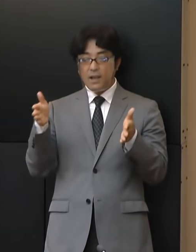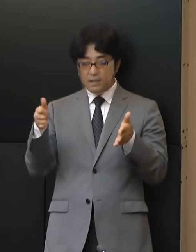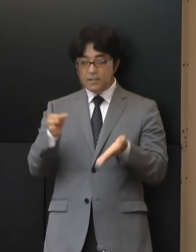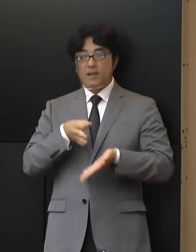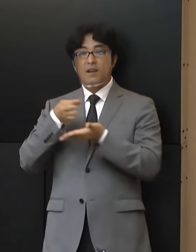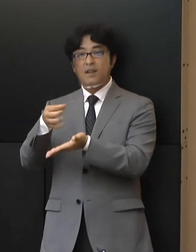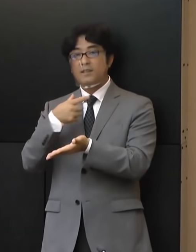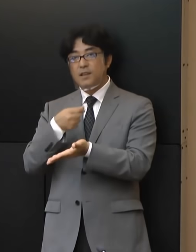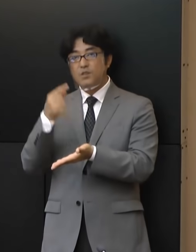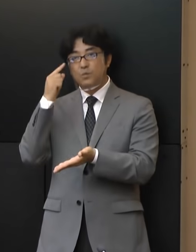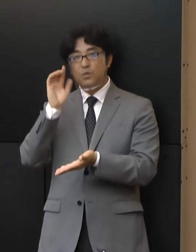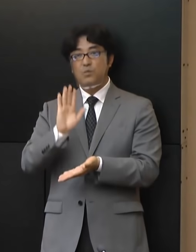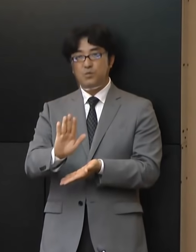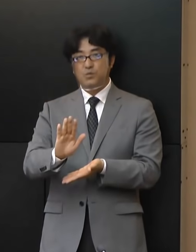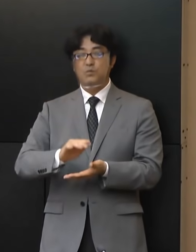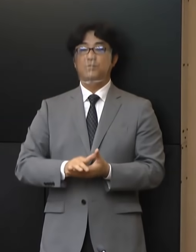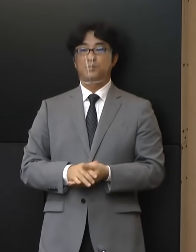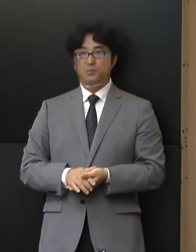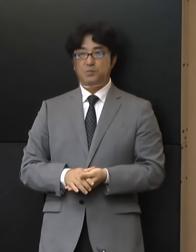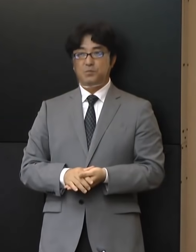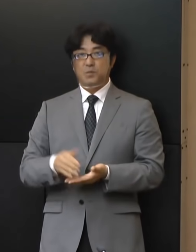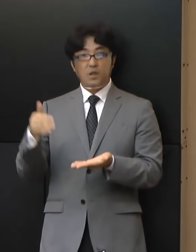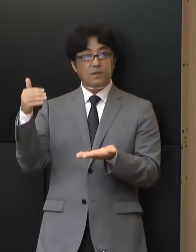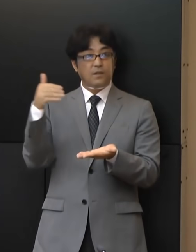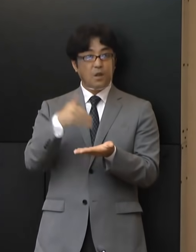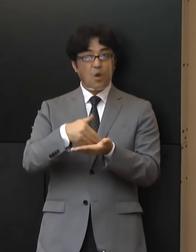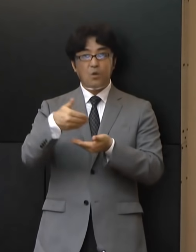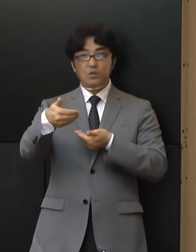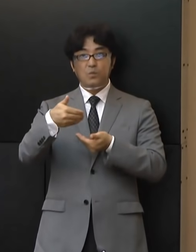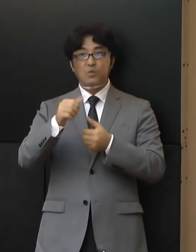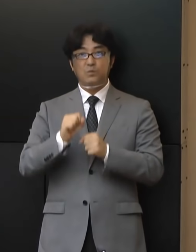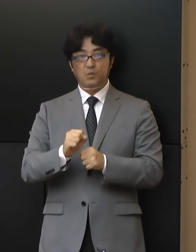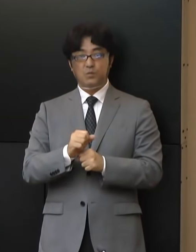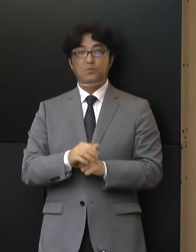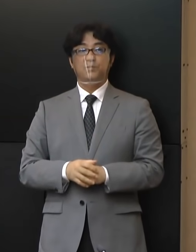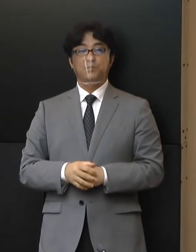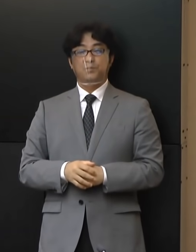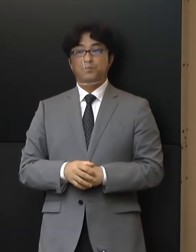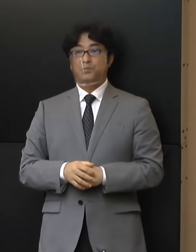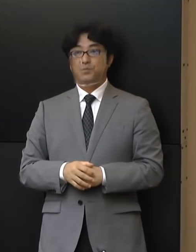。 では最後の質問させていただきます。